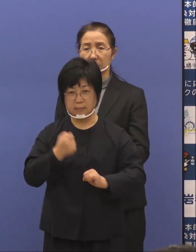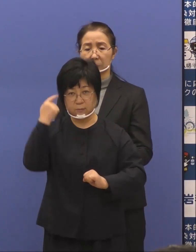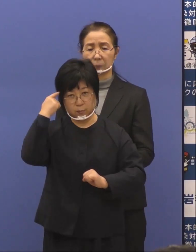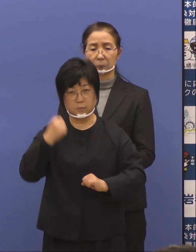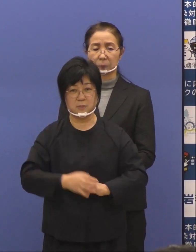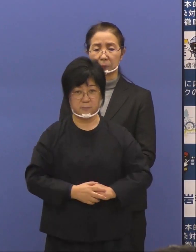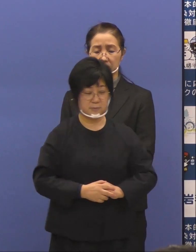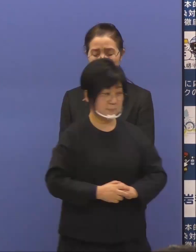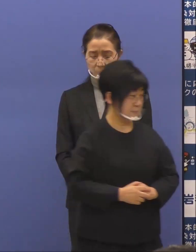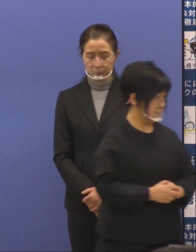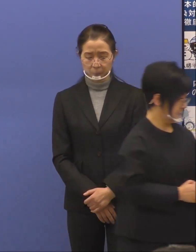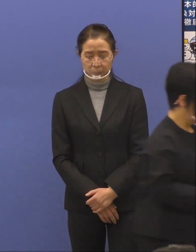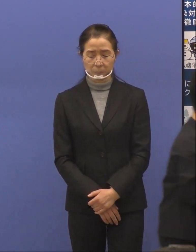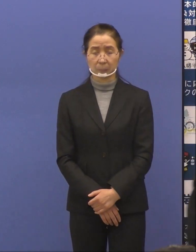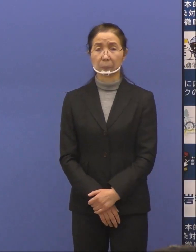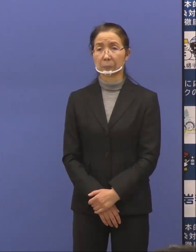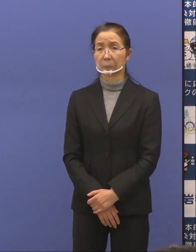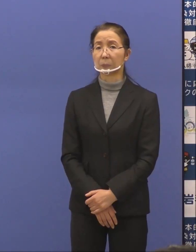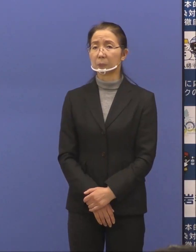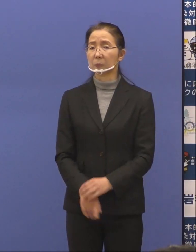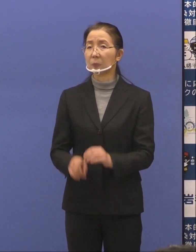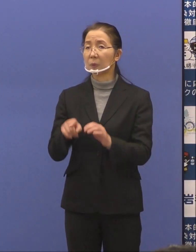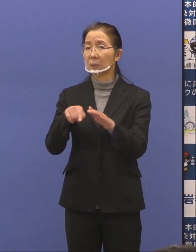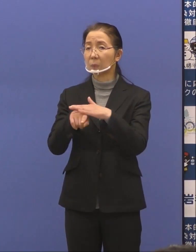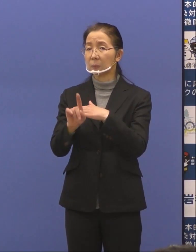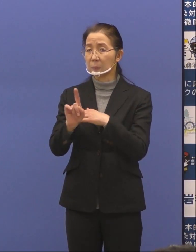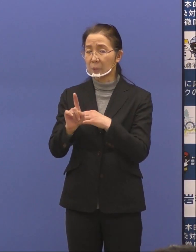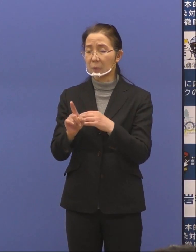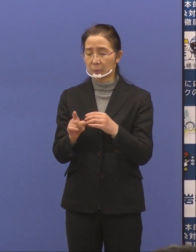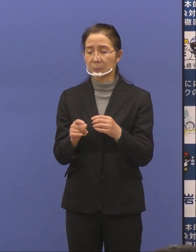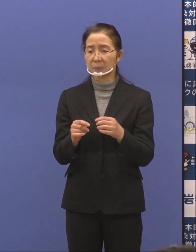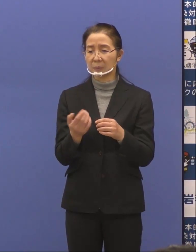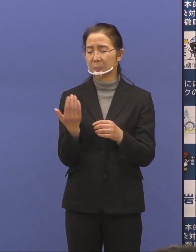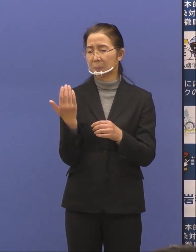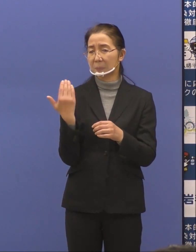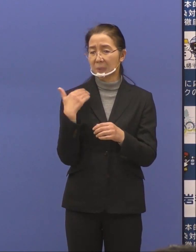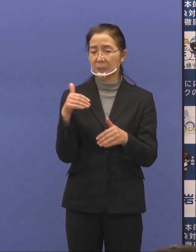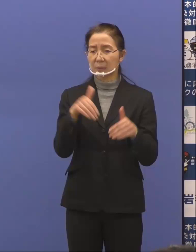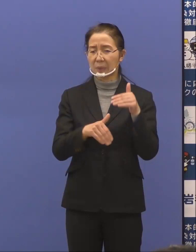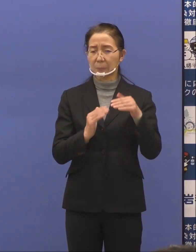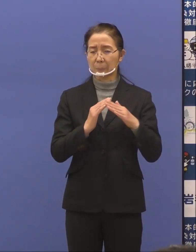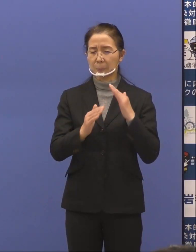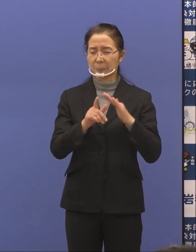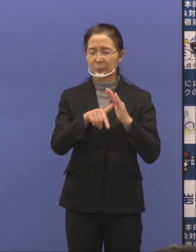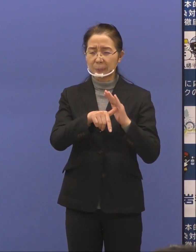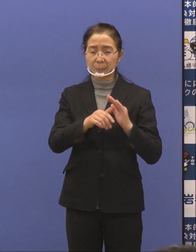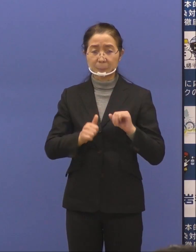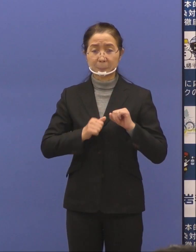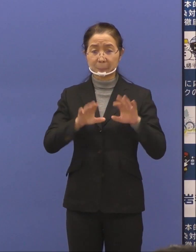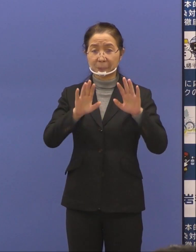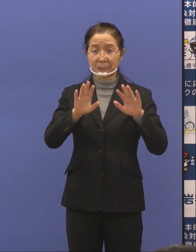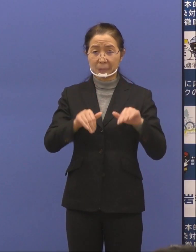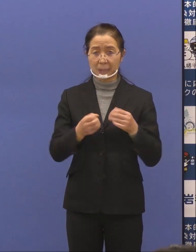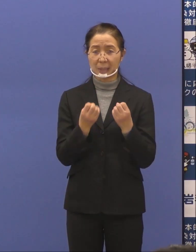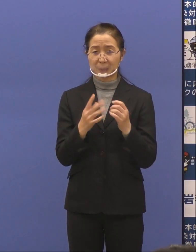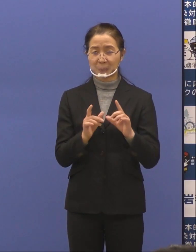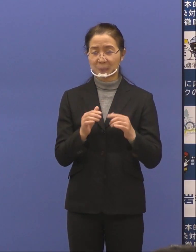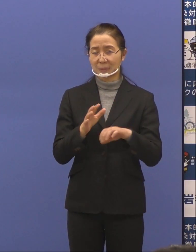あの選挙戦で訴えた時のようなあのニュータイプの姿勢というのは変わられてないというような感じですか